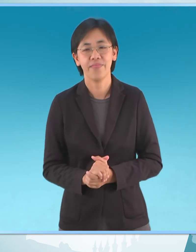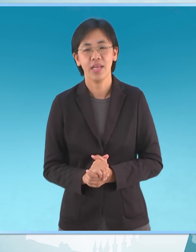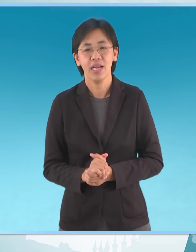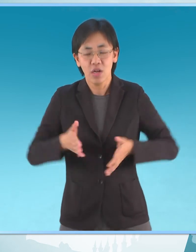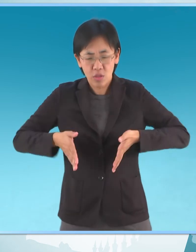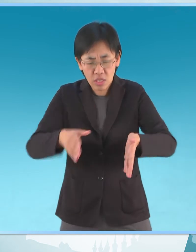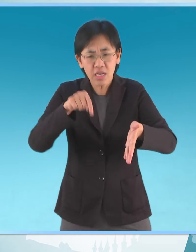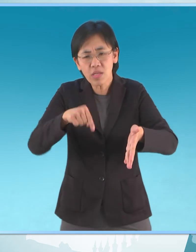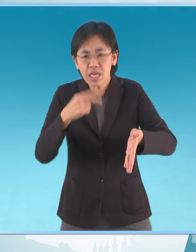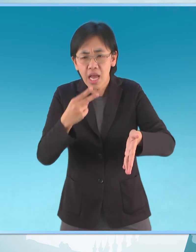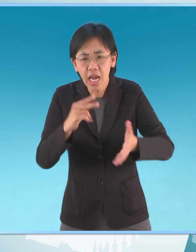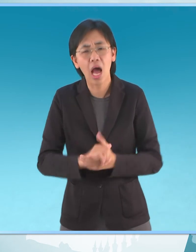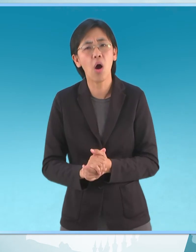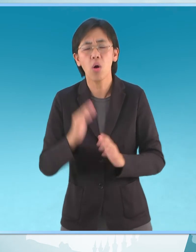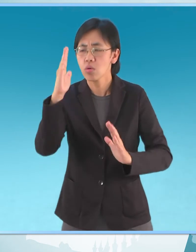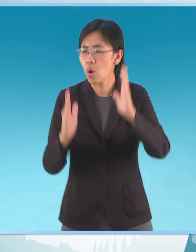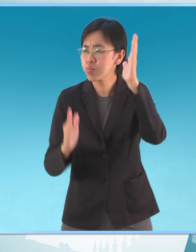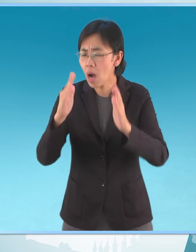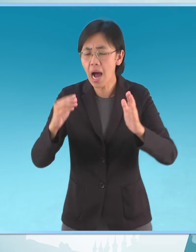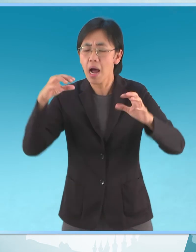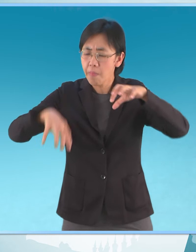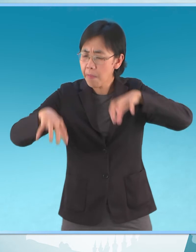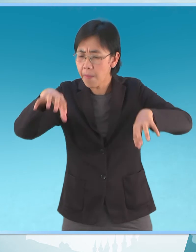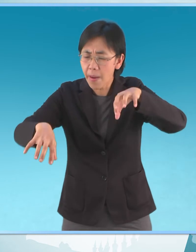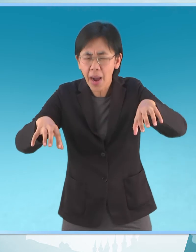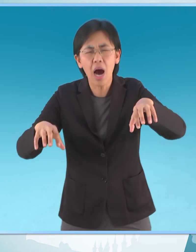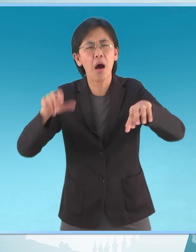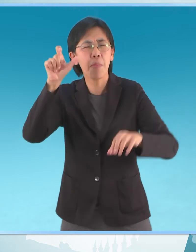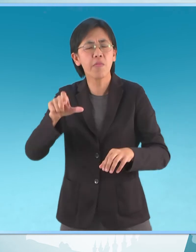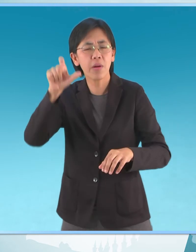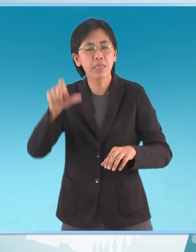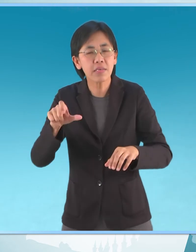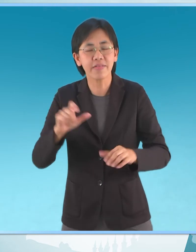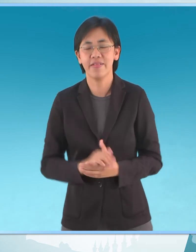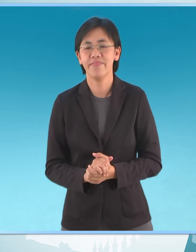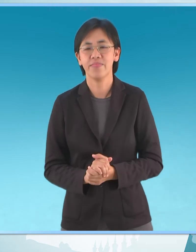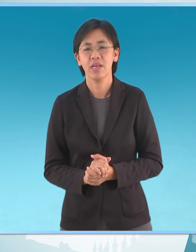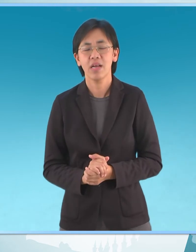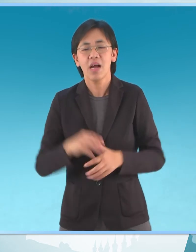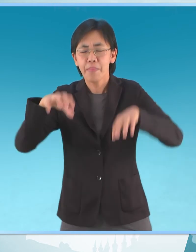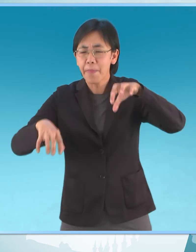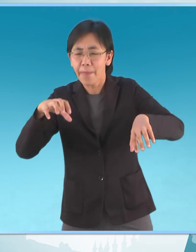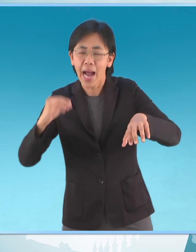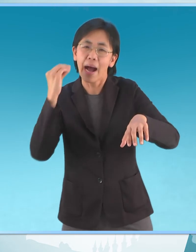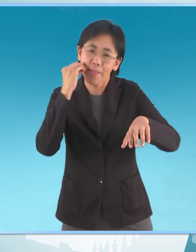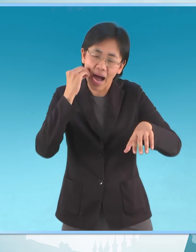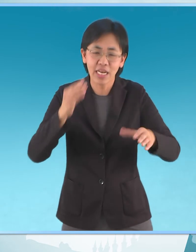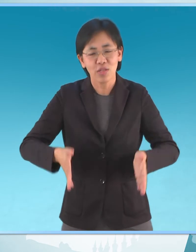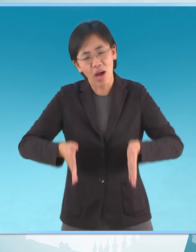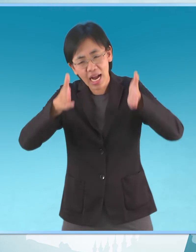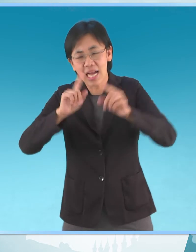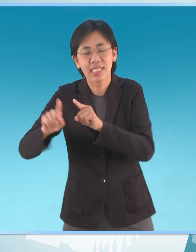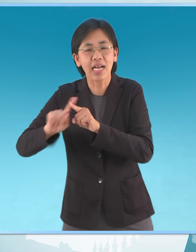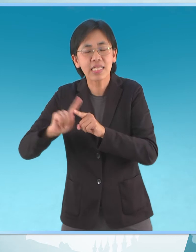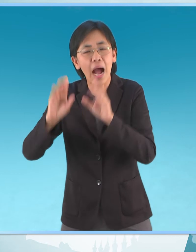เกตได้ว่าตลอดทั้งถนนสายหลักที่นี่เนี่ยจะเห็นโครงสร้างอาคารสถาปัตยกรรมแบบฝรั่งเศสในยุคล่าอาณานิคมอย่างชัดเจนนะฮะเป็นบ้านเรือนเป็นอ